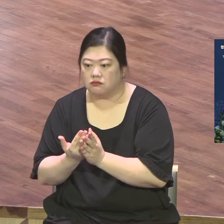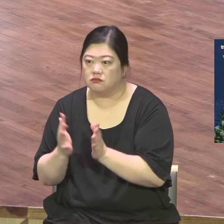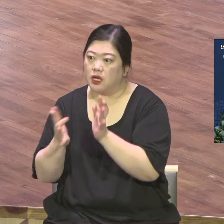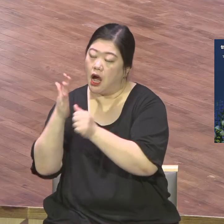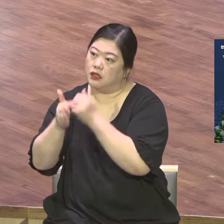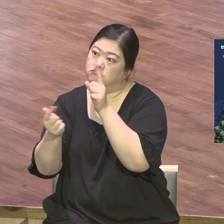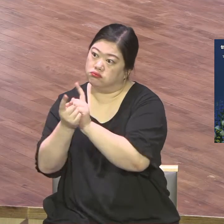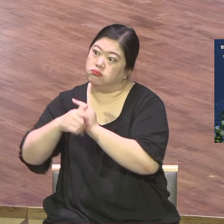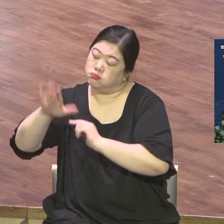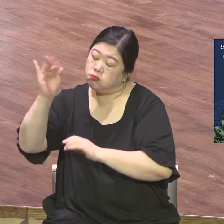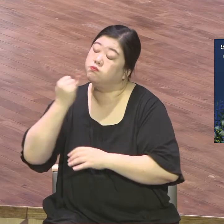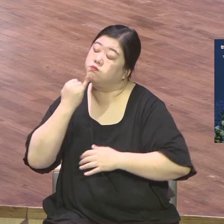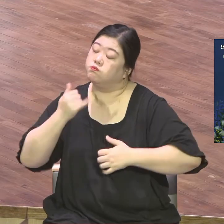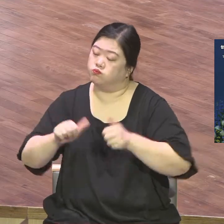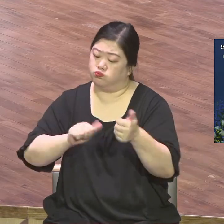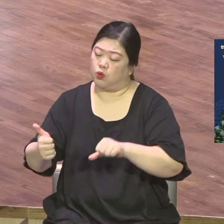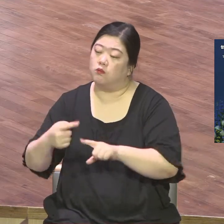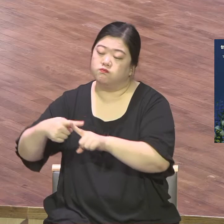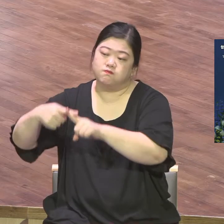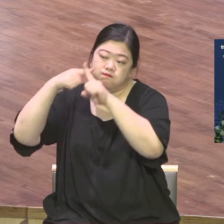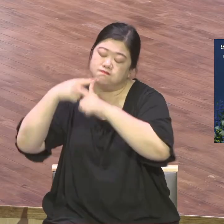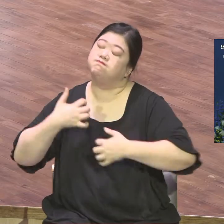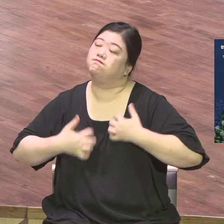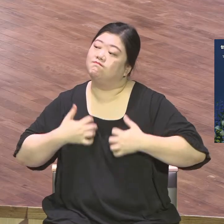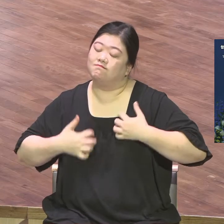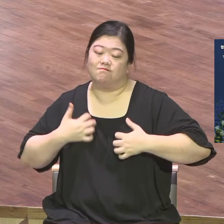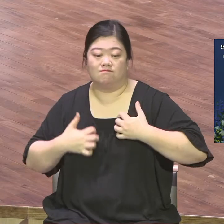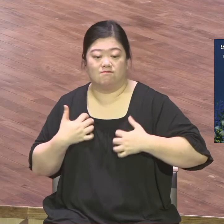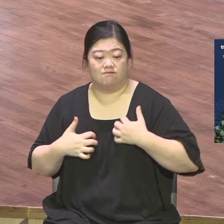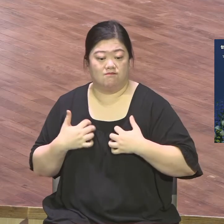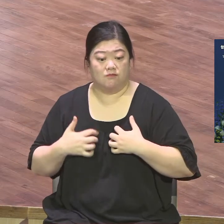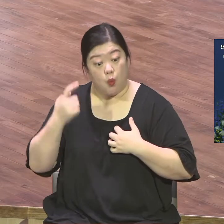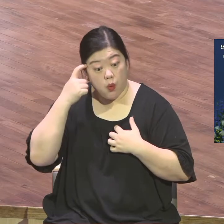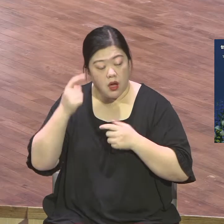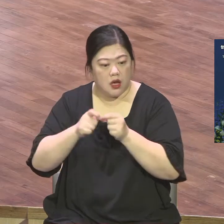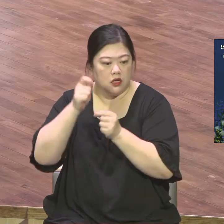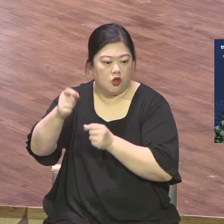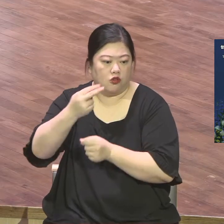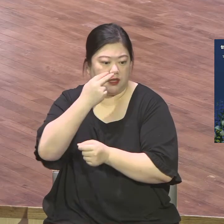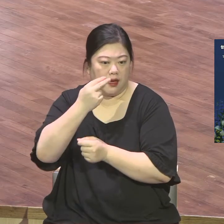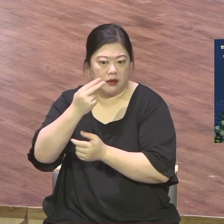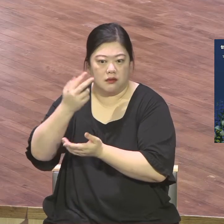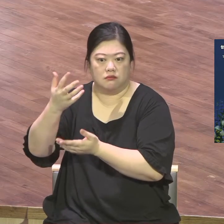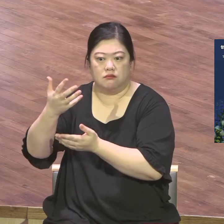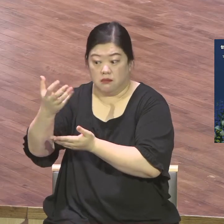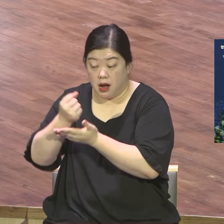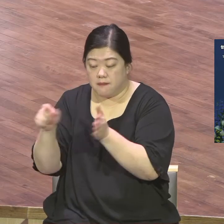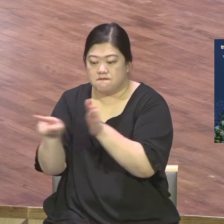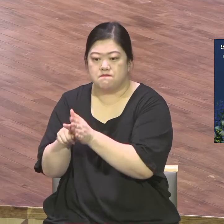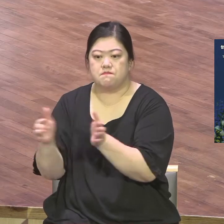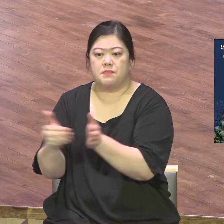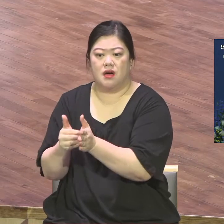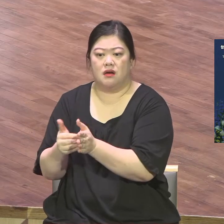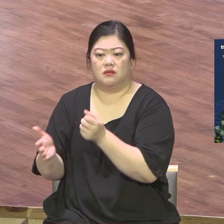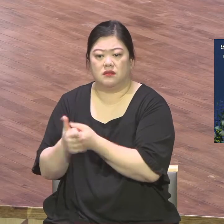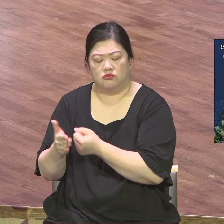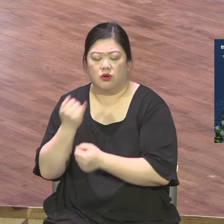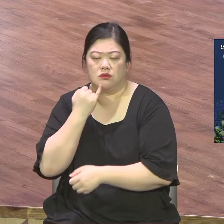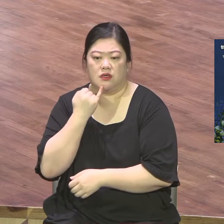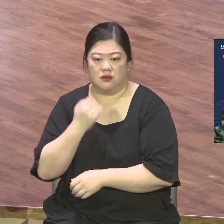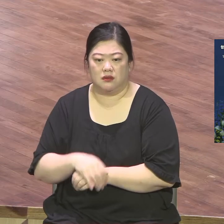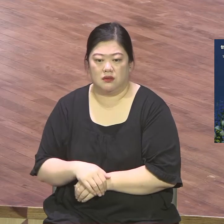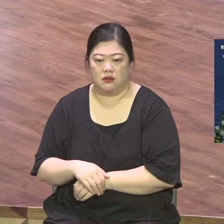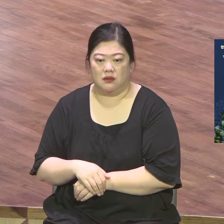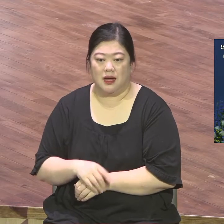생명까지 포기하느냐? 영생이 있기 때문에. 신앙생활하는 사람들 이런 수준입니다. 남들이 볼 때